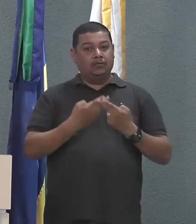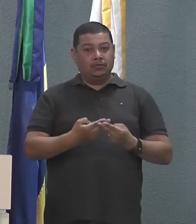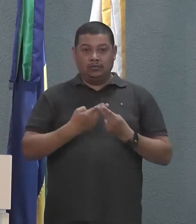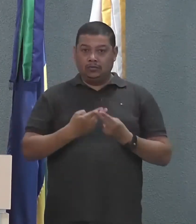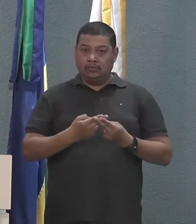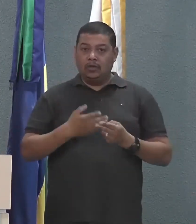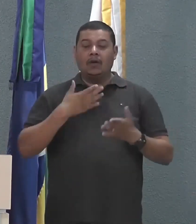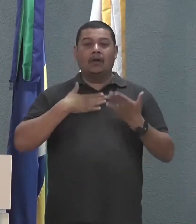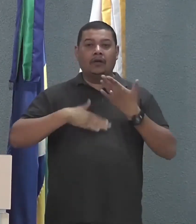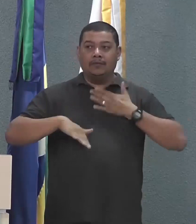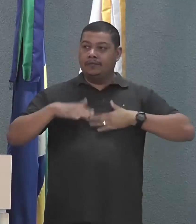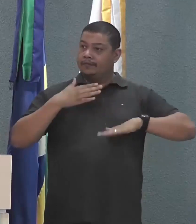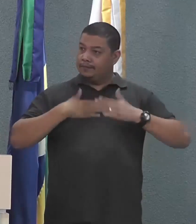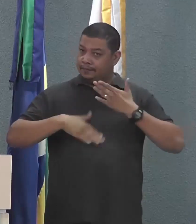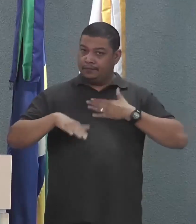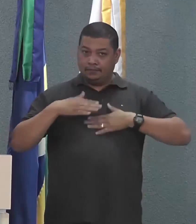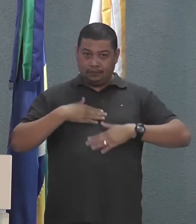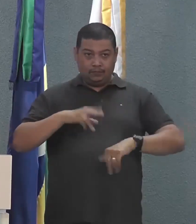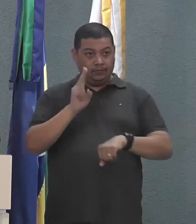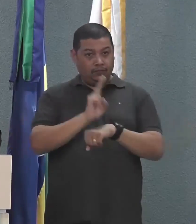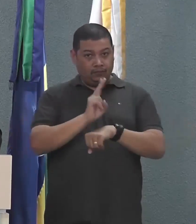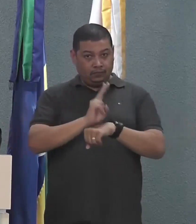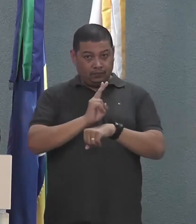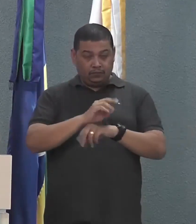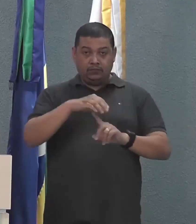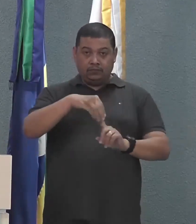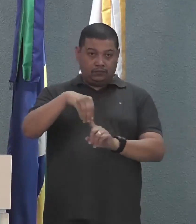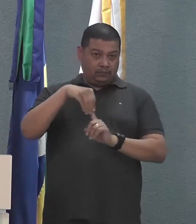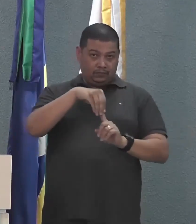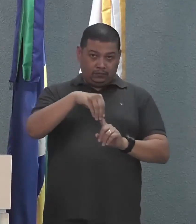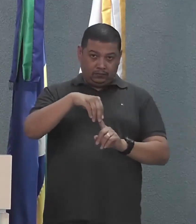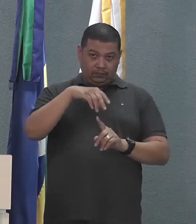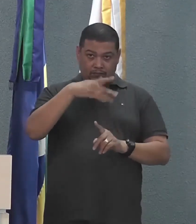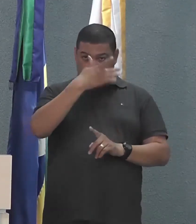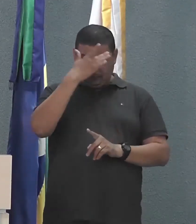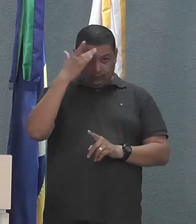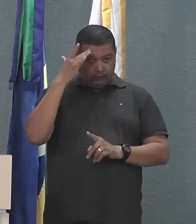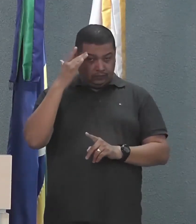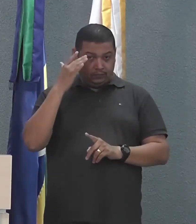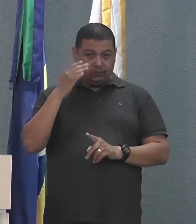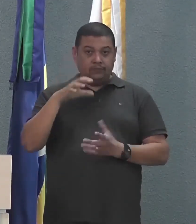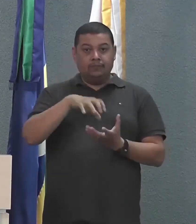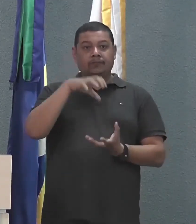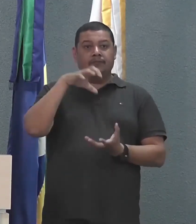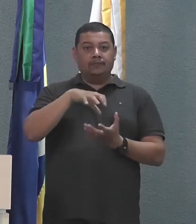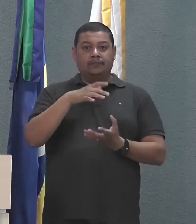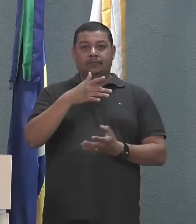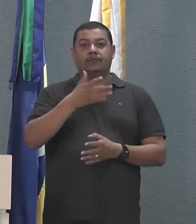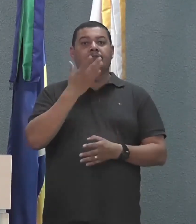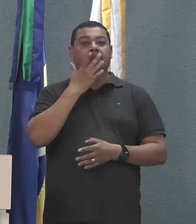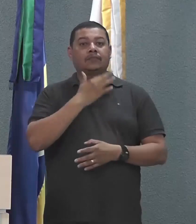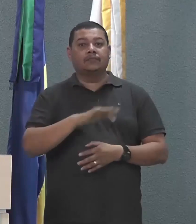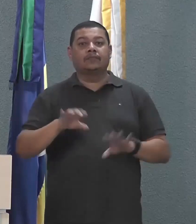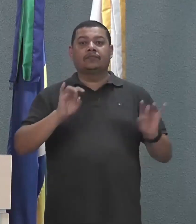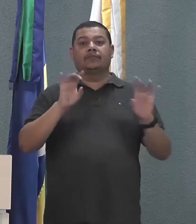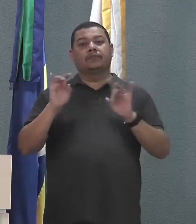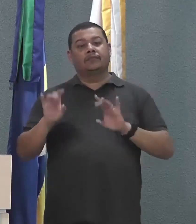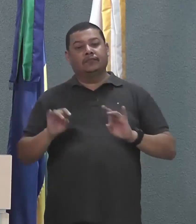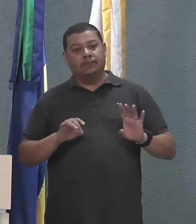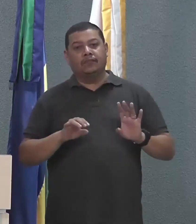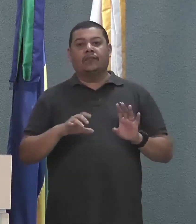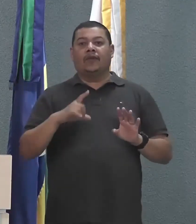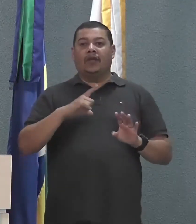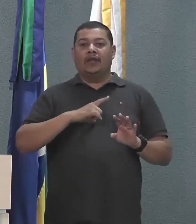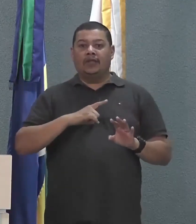paciência, tranquilidade, se cuidem um pouco mais, principalmente dos seus idosos, das crianças especiais, das pessoas que têm